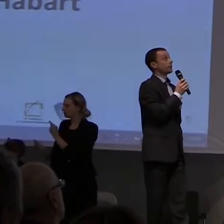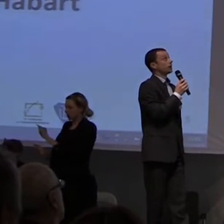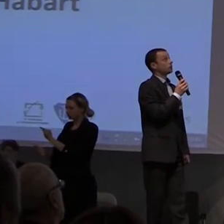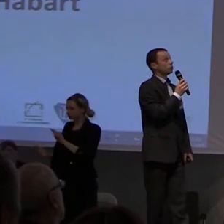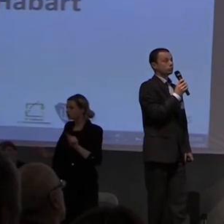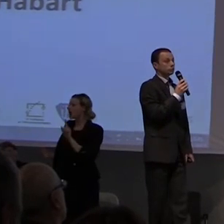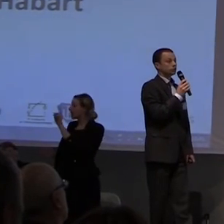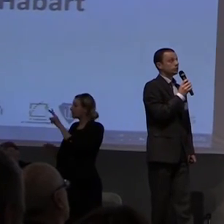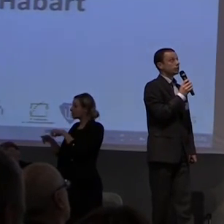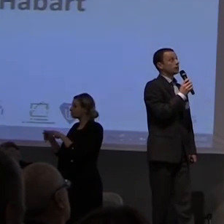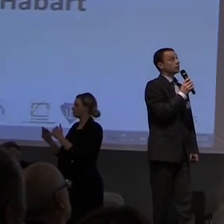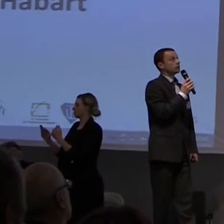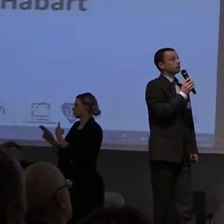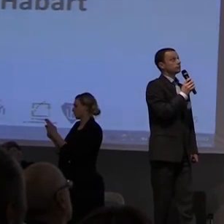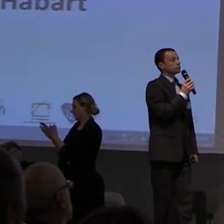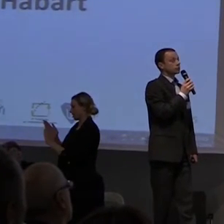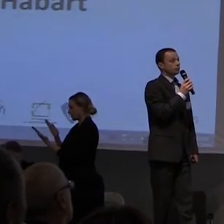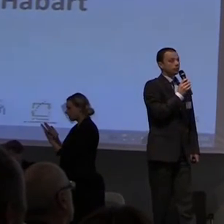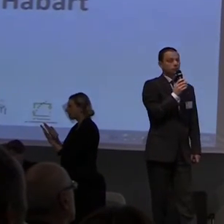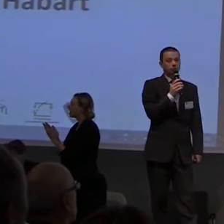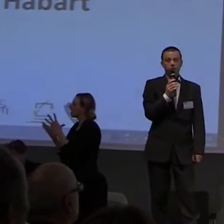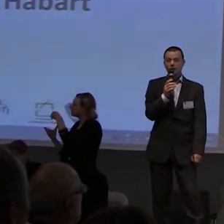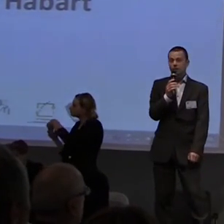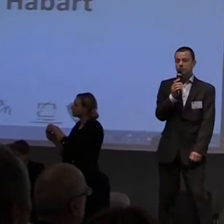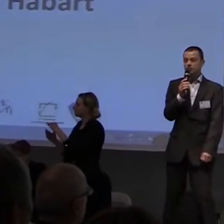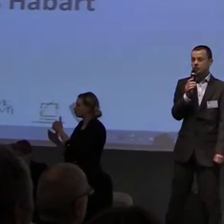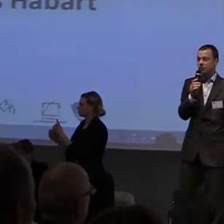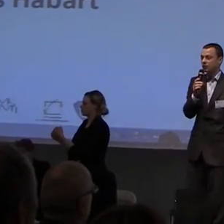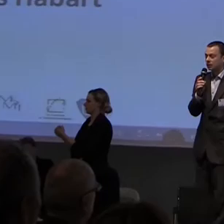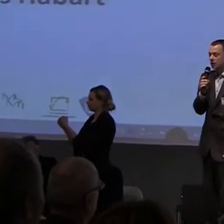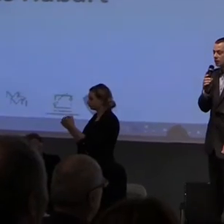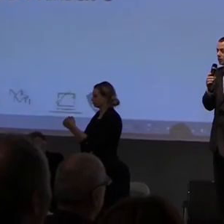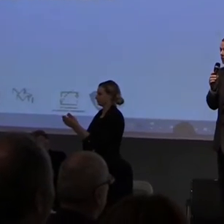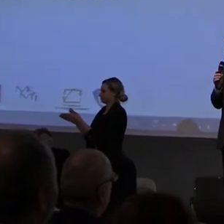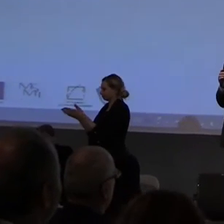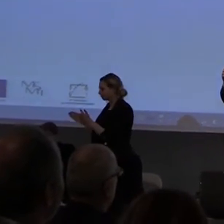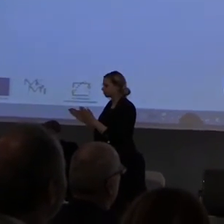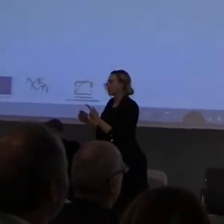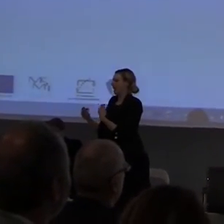kategorizaci opouští. Vytvořili jsme unikátní metodický materiál,